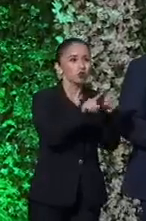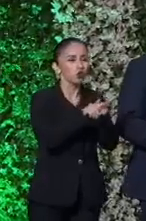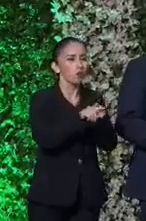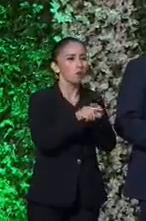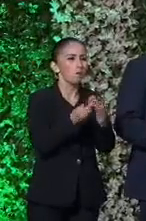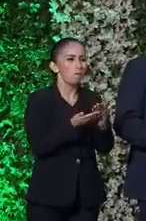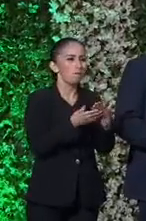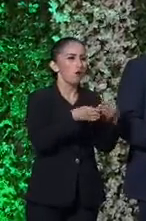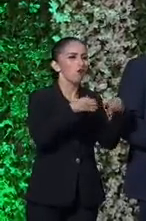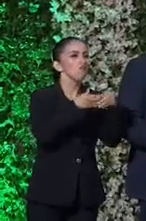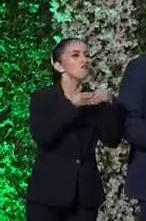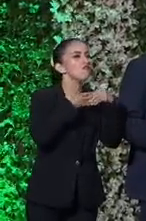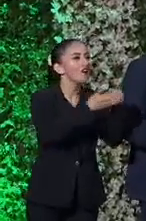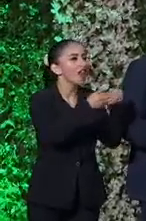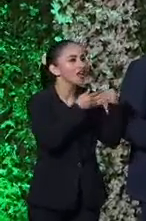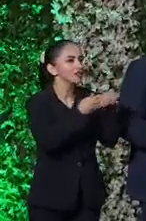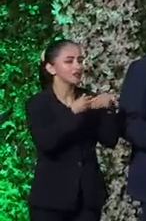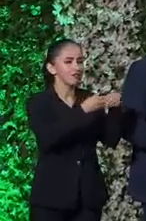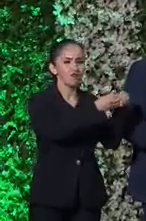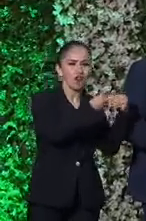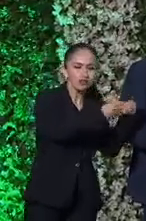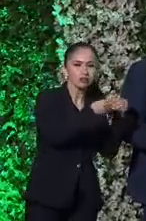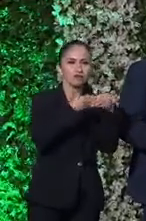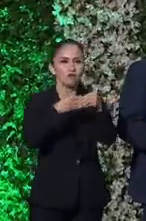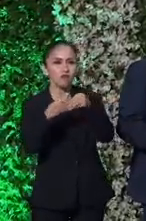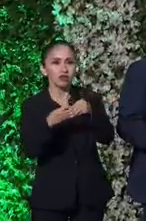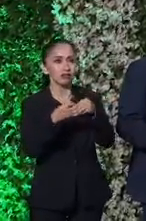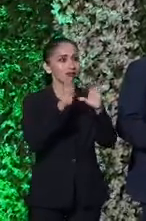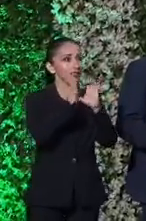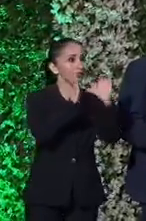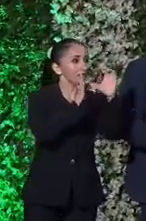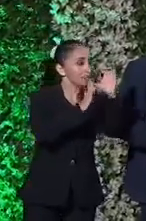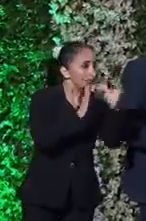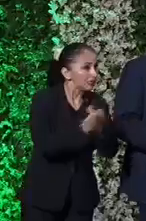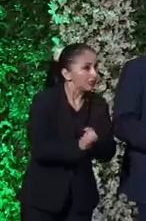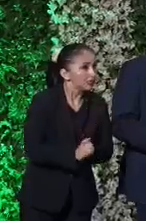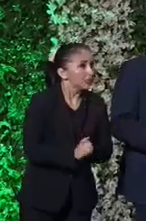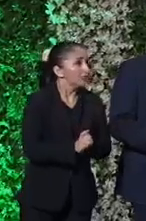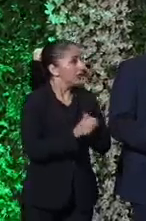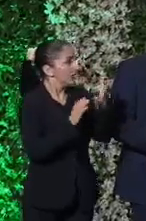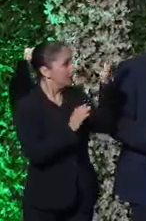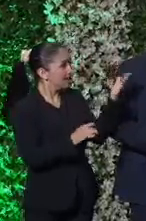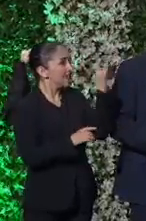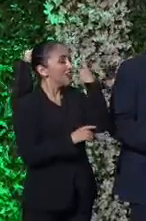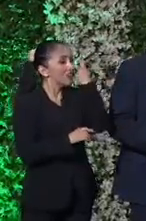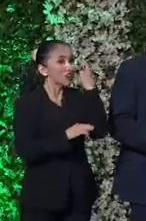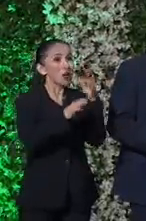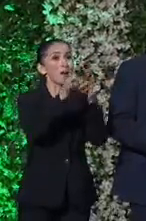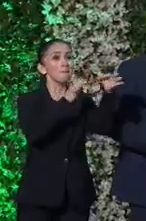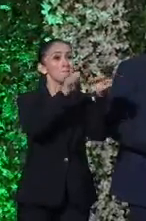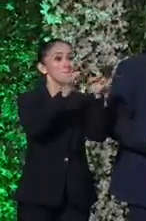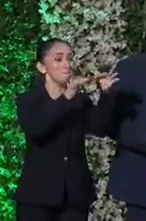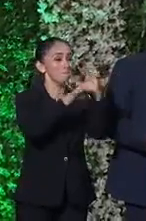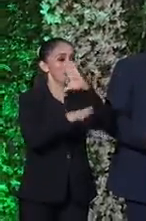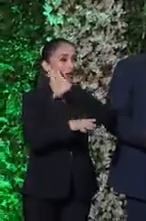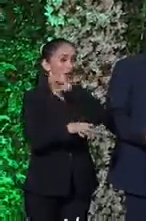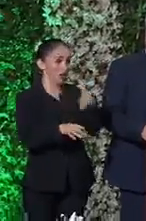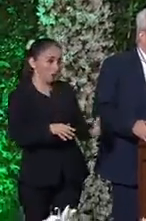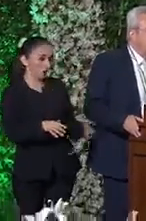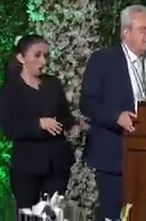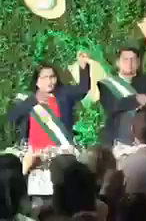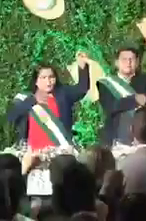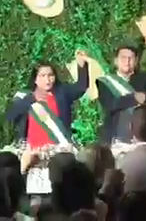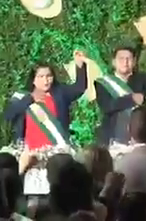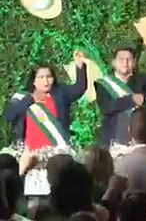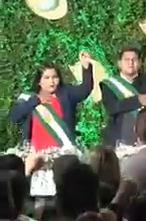poco de un lado y de otro, este censo, que lo mencionaba el presidente del Consejo,